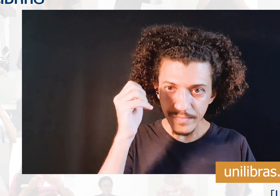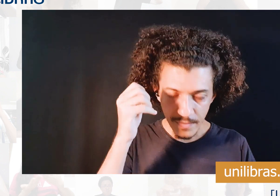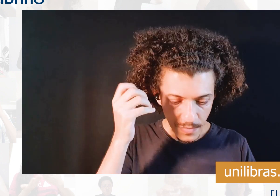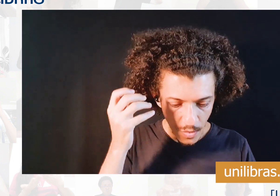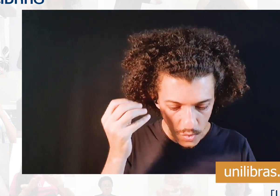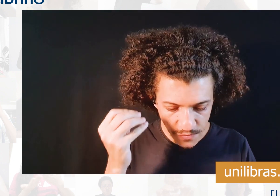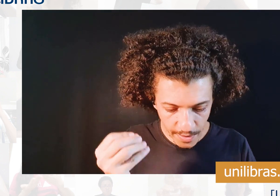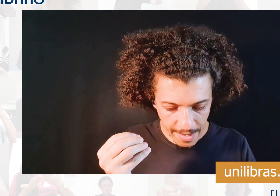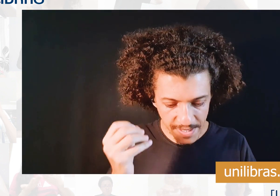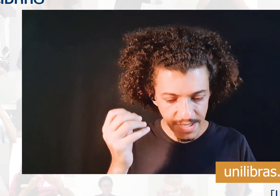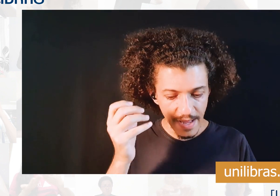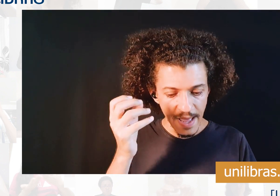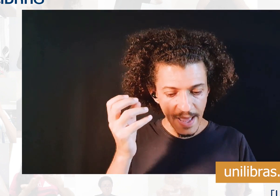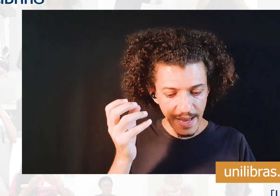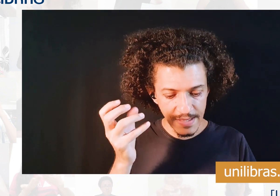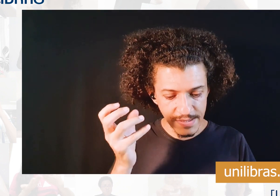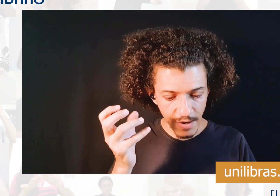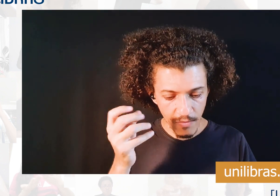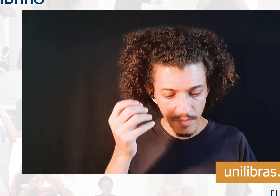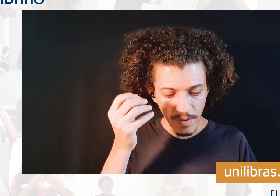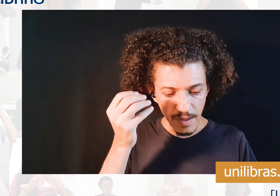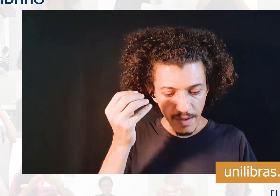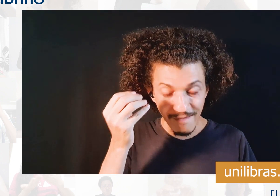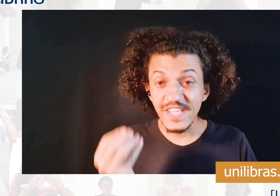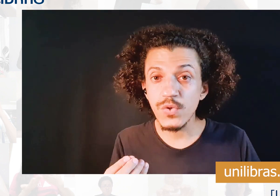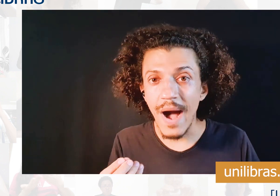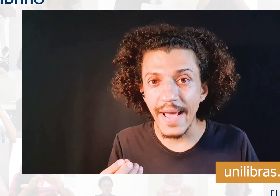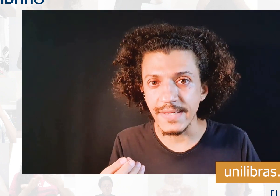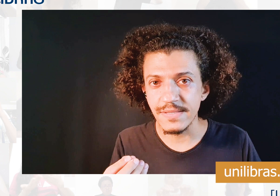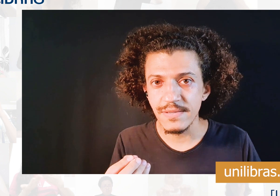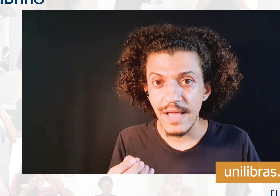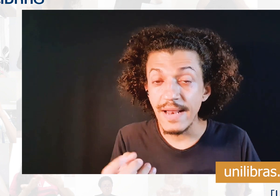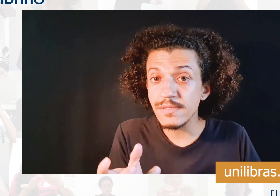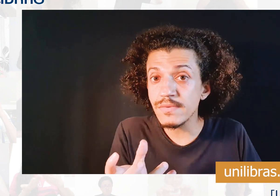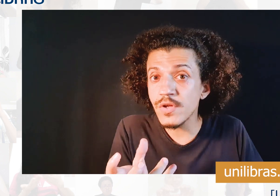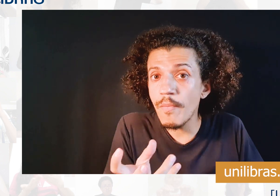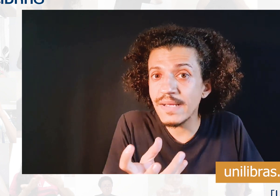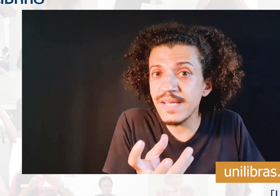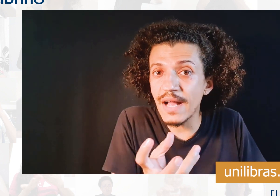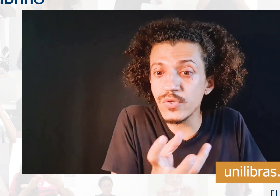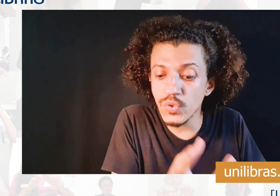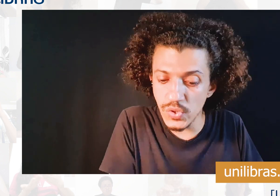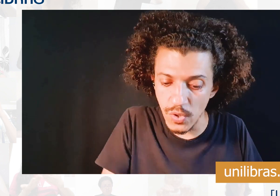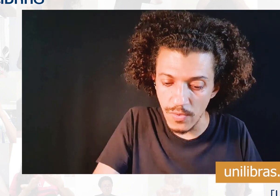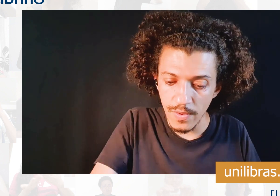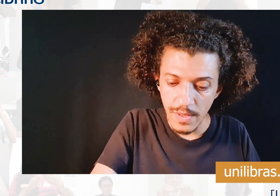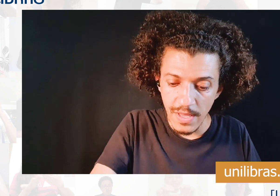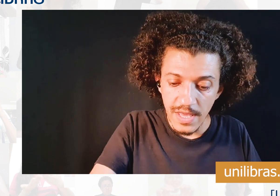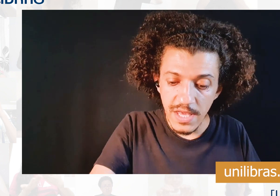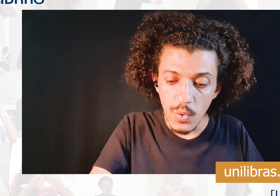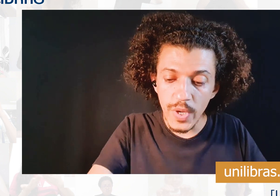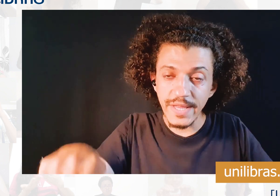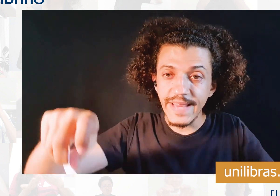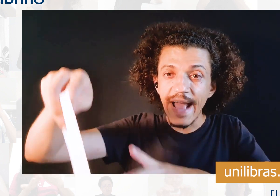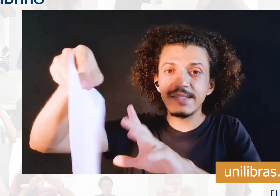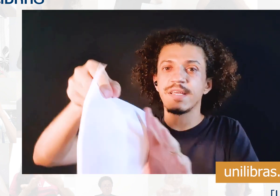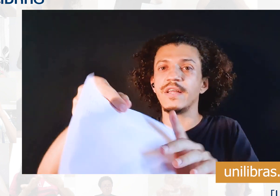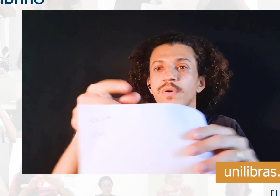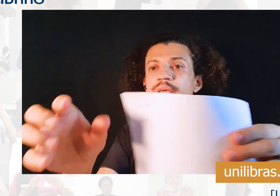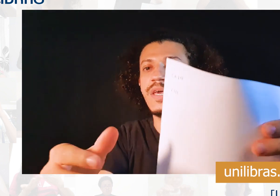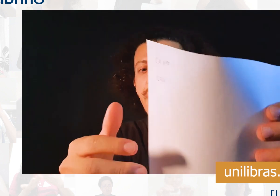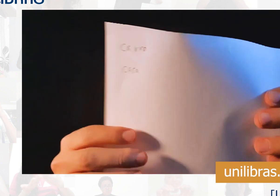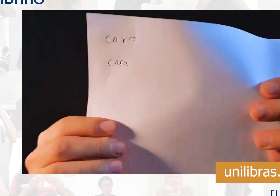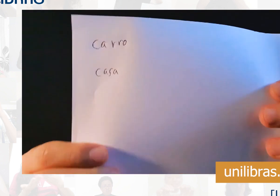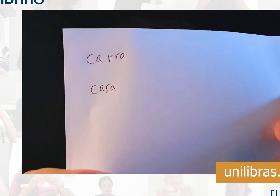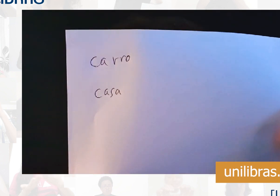aqui, os fonemas, eles são visuais, eles não são baseados no som. E o que está